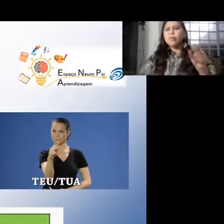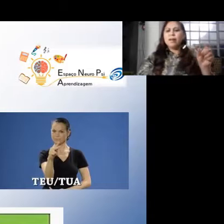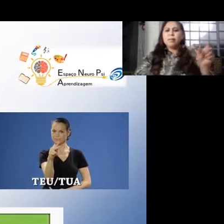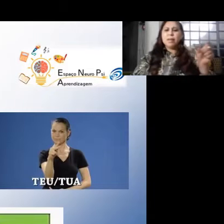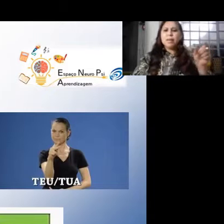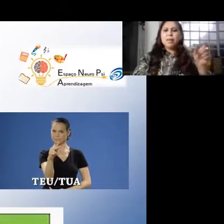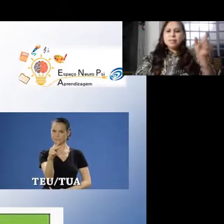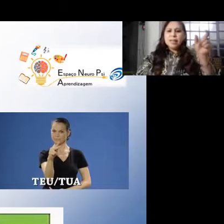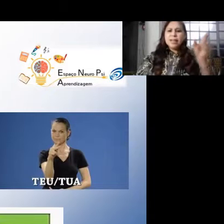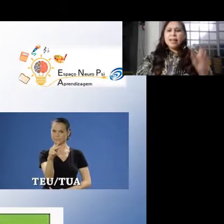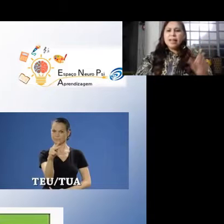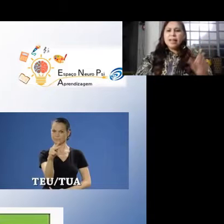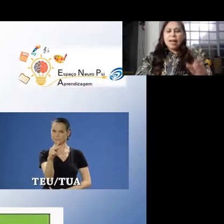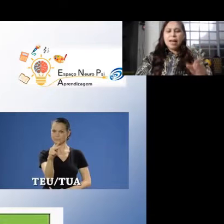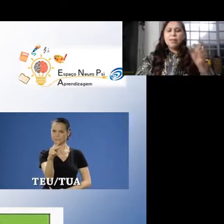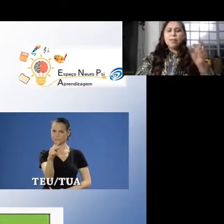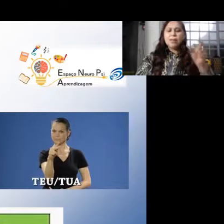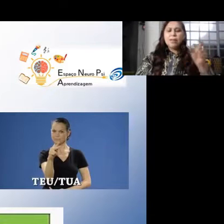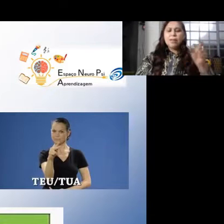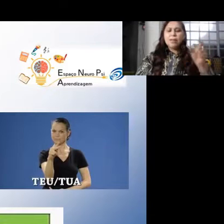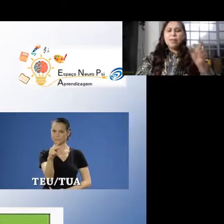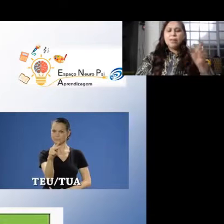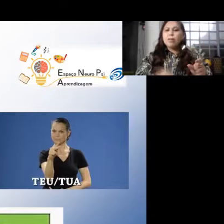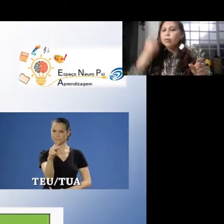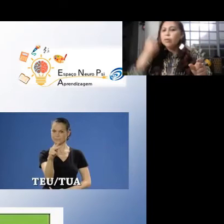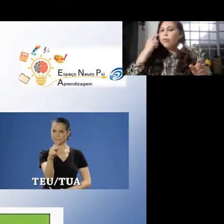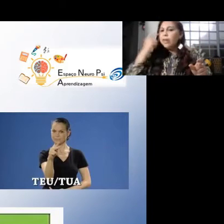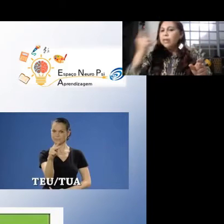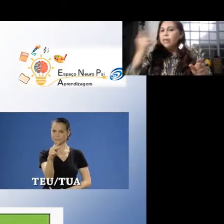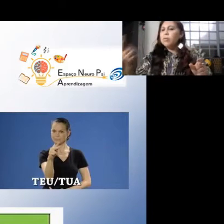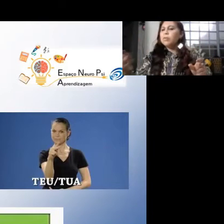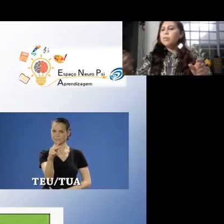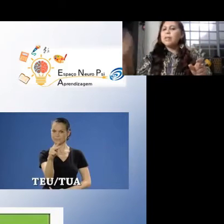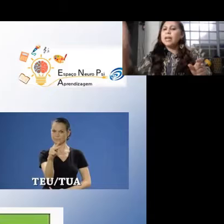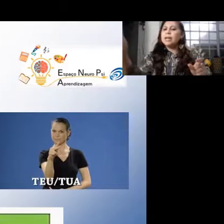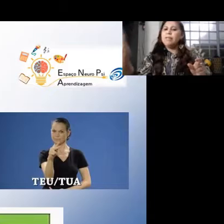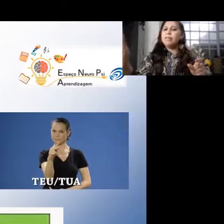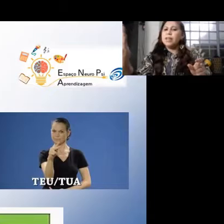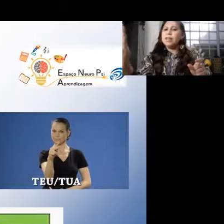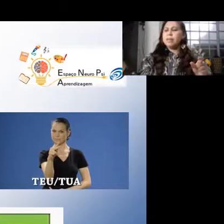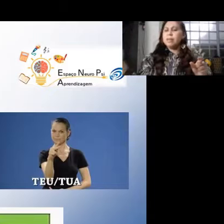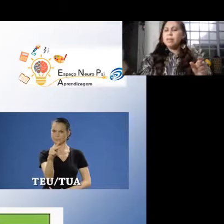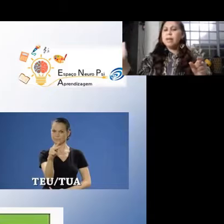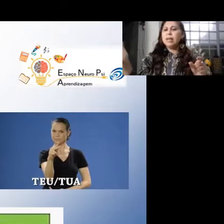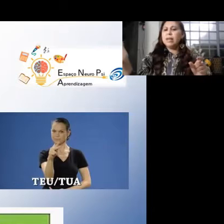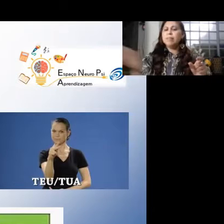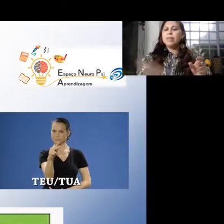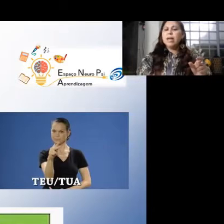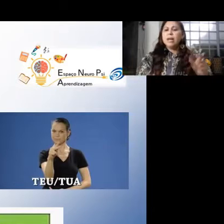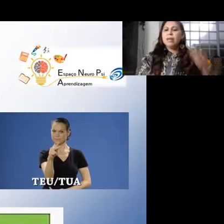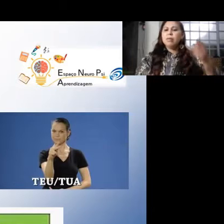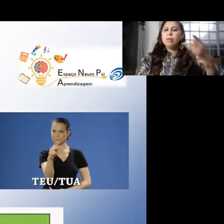foco da câmera. Se ele está aqui de lado, então, quando eu estou falando com outro que está aqui de frente para mim, ou